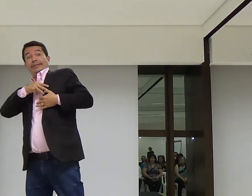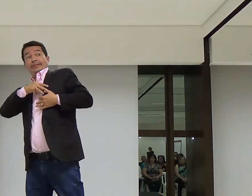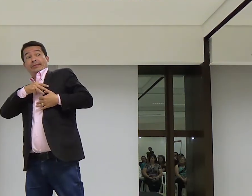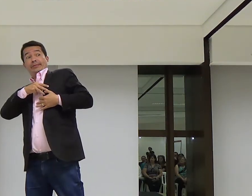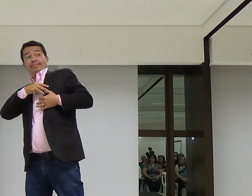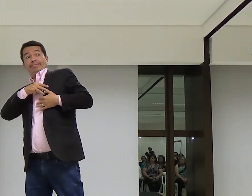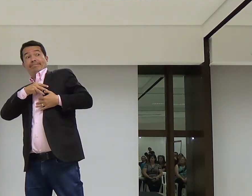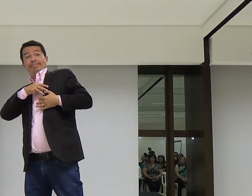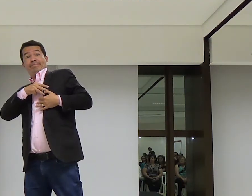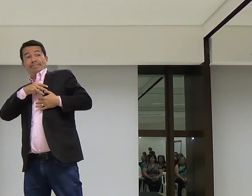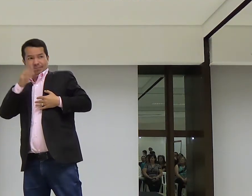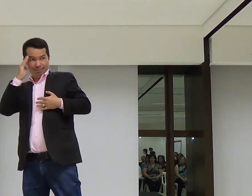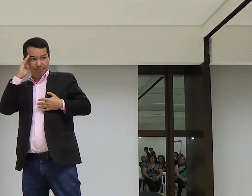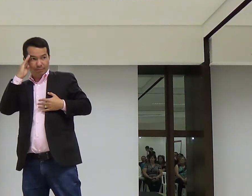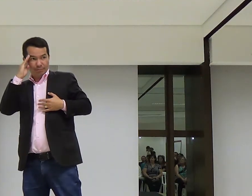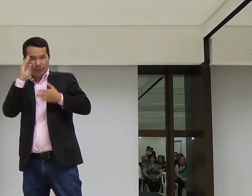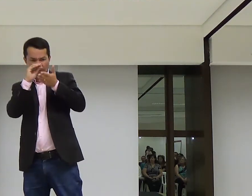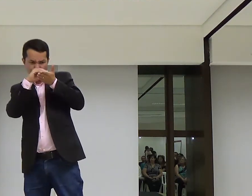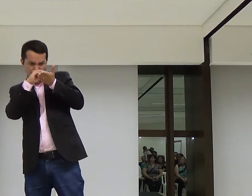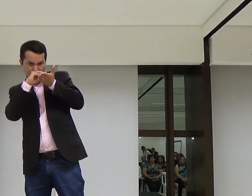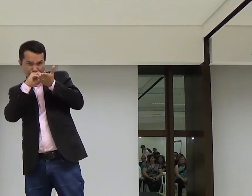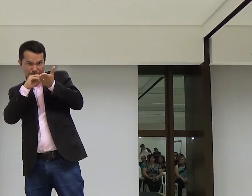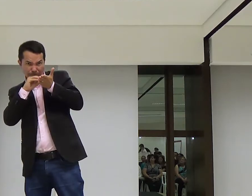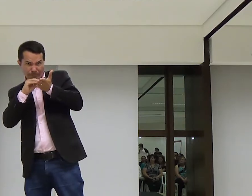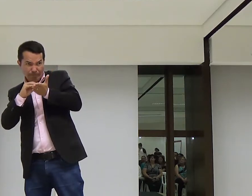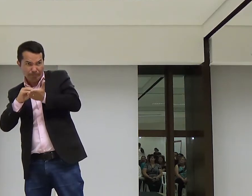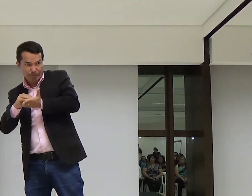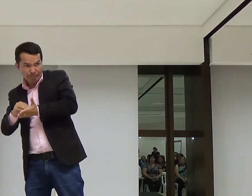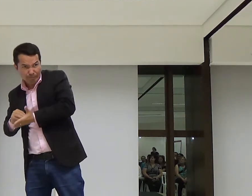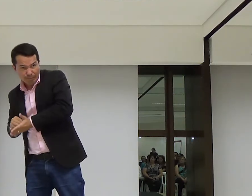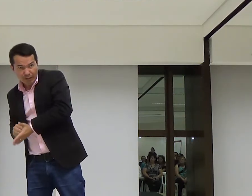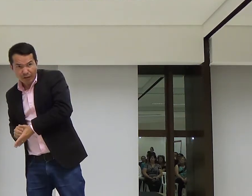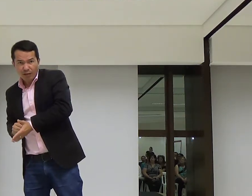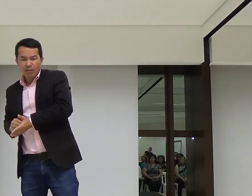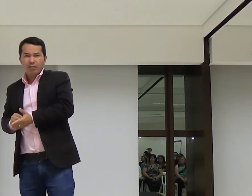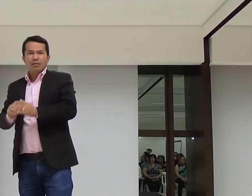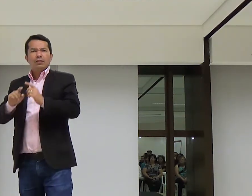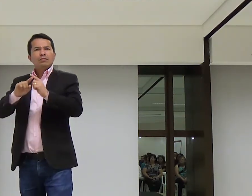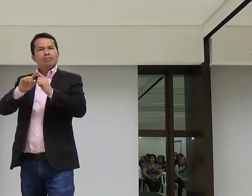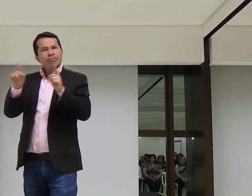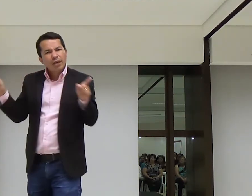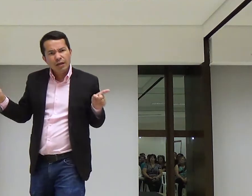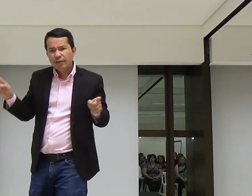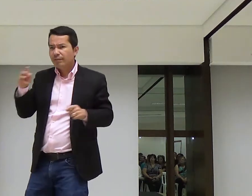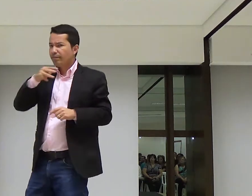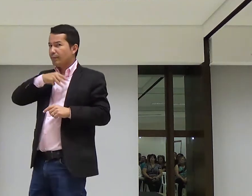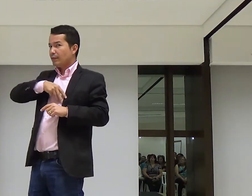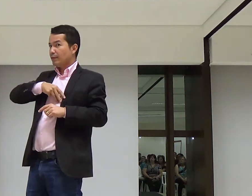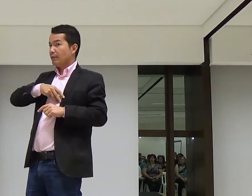de Jesus neste evangelho. Ele registrou cada momento, registrou muitas